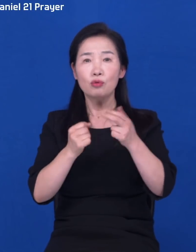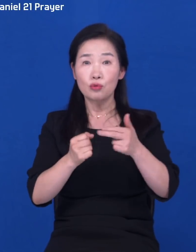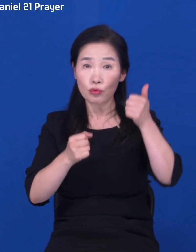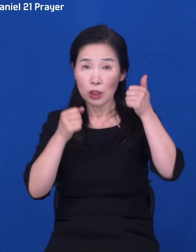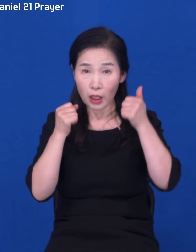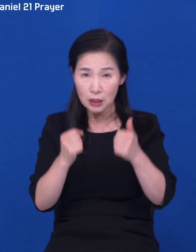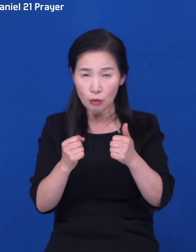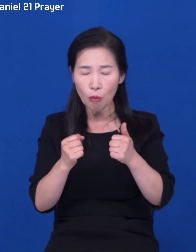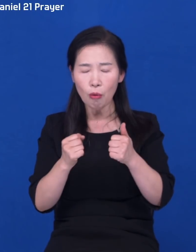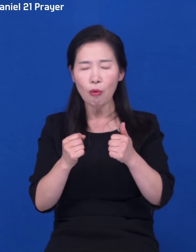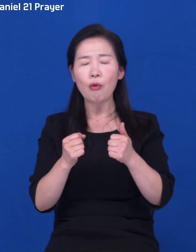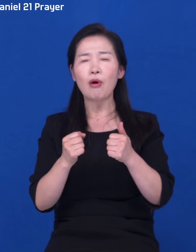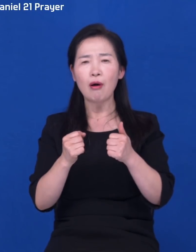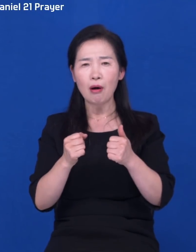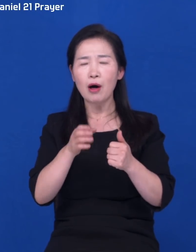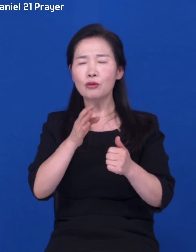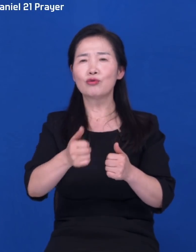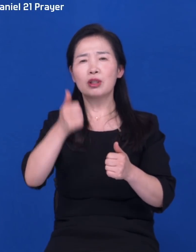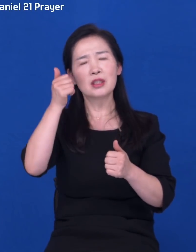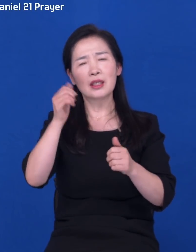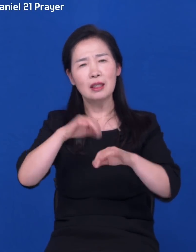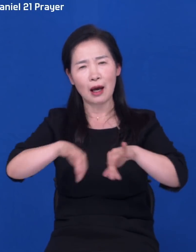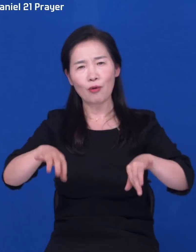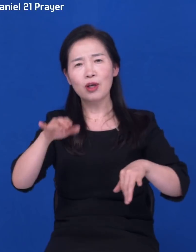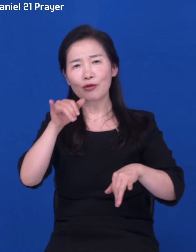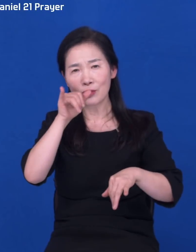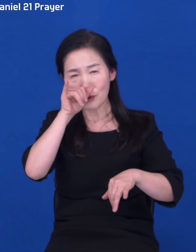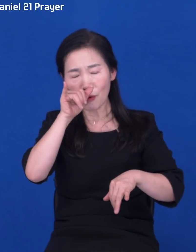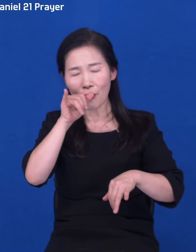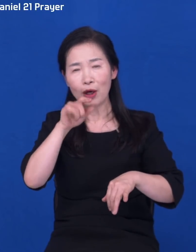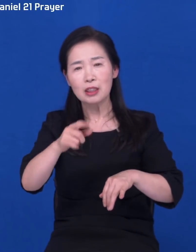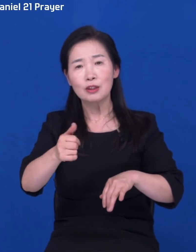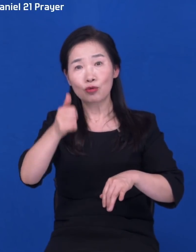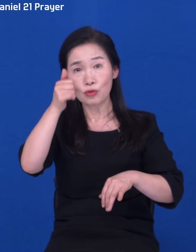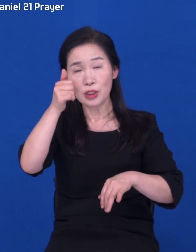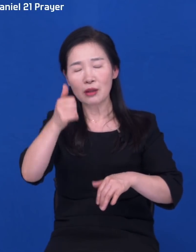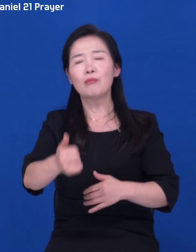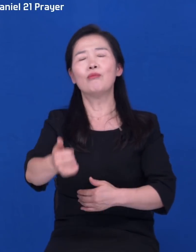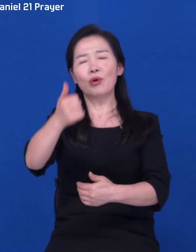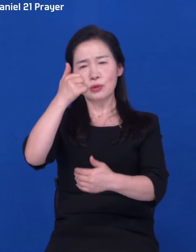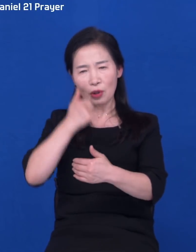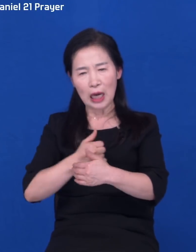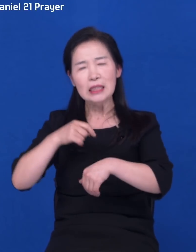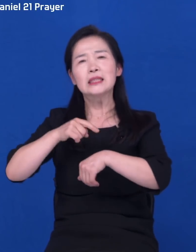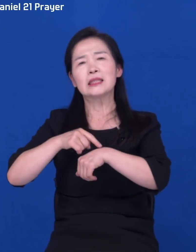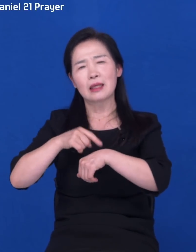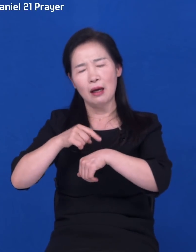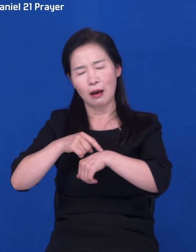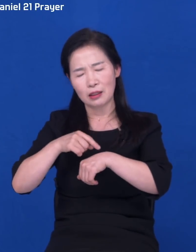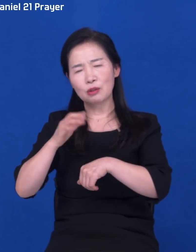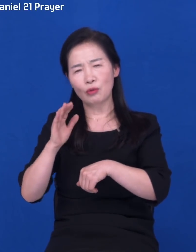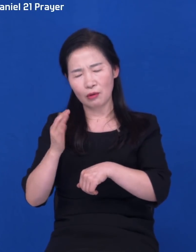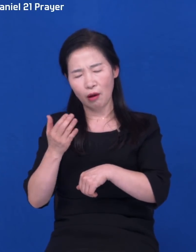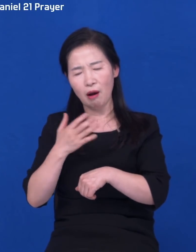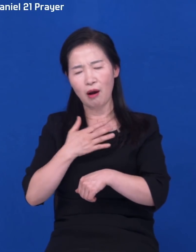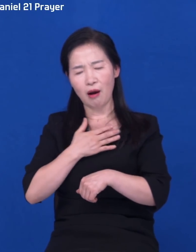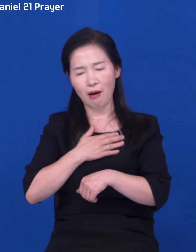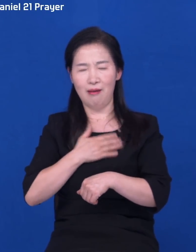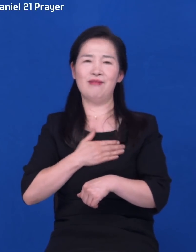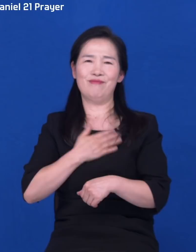있는 거네요. 그러면 그 주인을 내가 이제 받아들여야 될 타이밍인 거를 너무 잘 알겠습니다. 버스에서